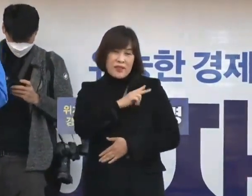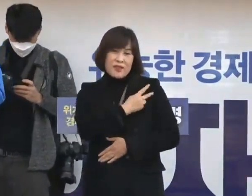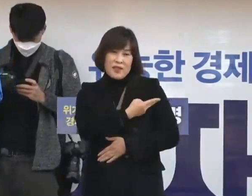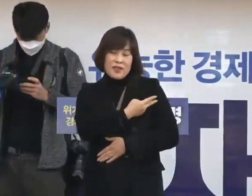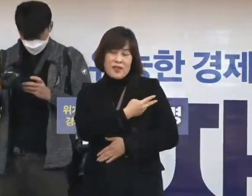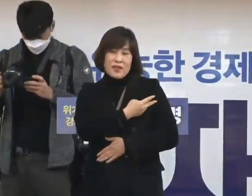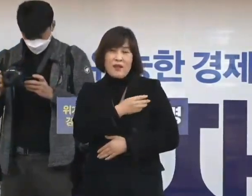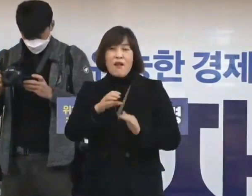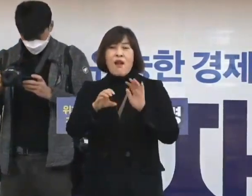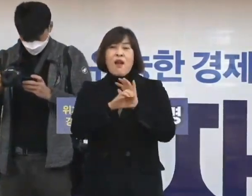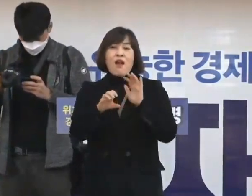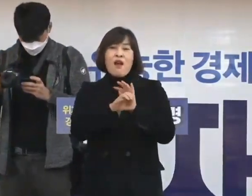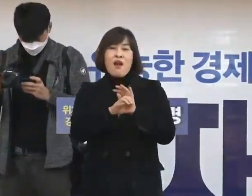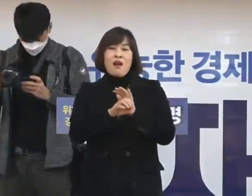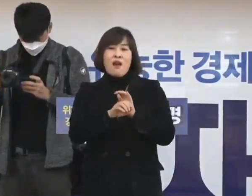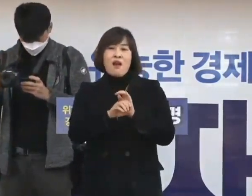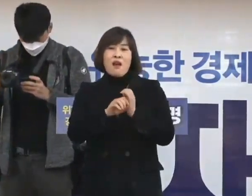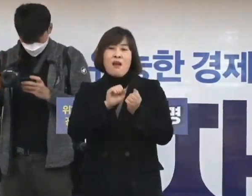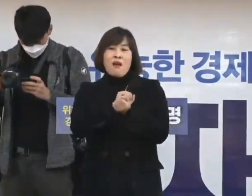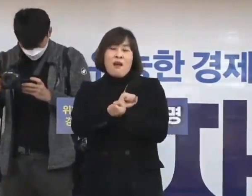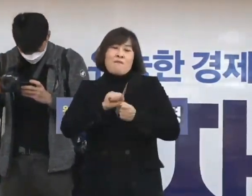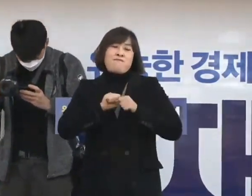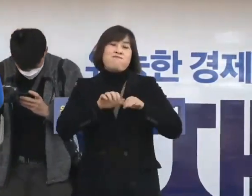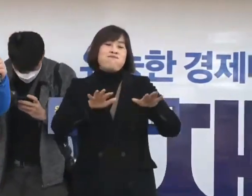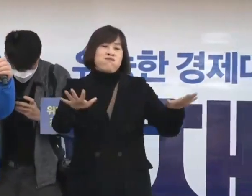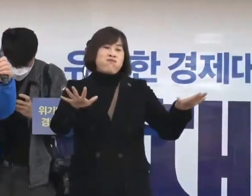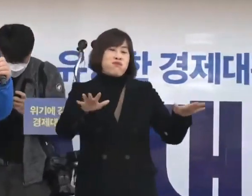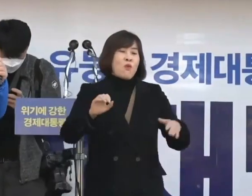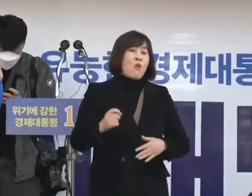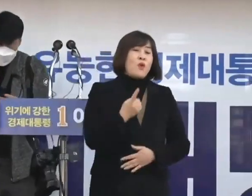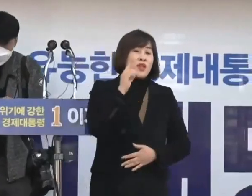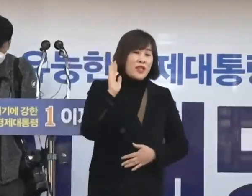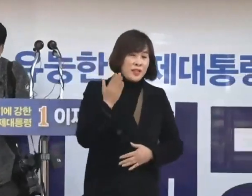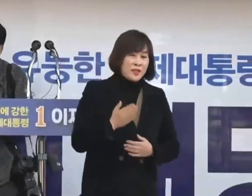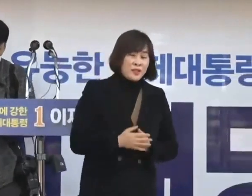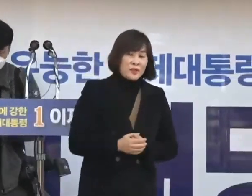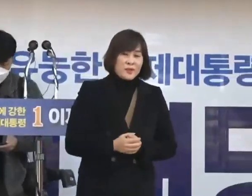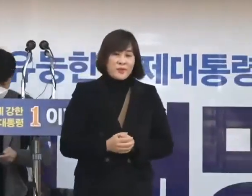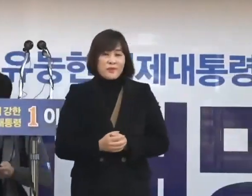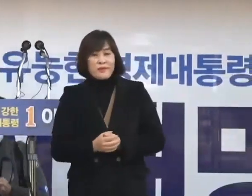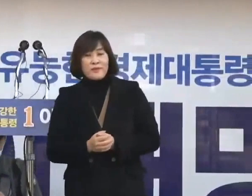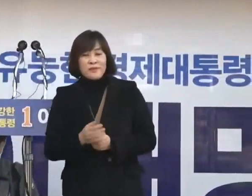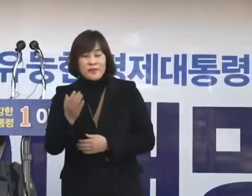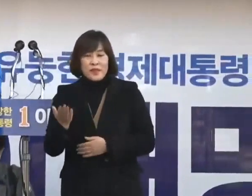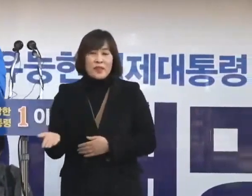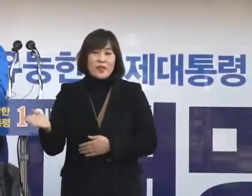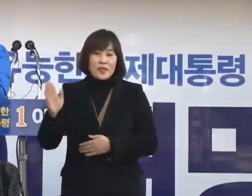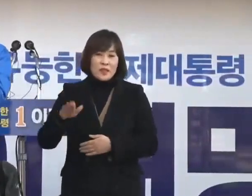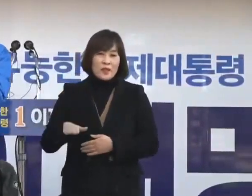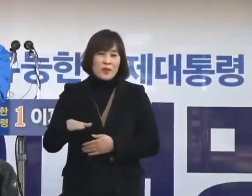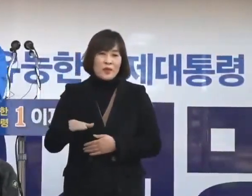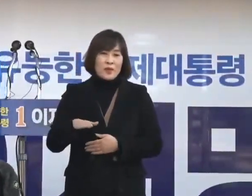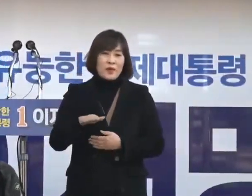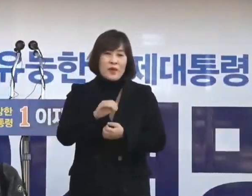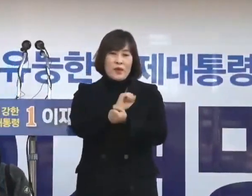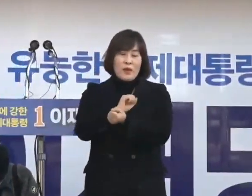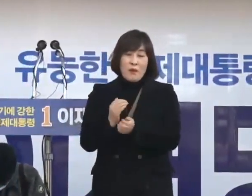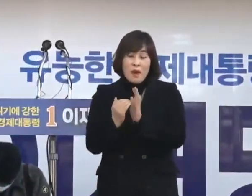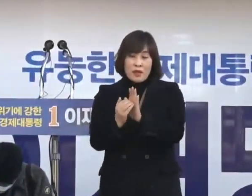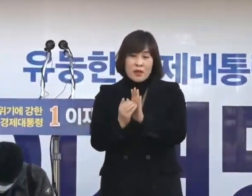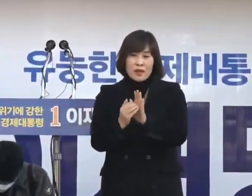코로나19 전파의 매개체였지 않습니까? 그런데도 방역 협조하지 않았죠.